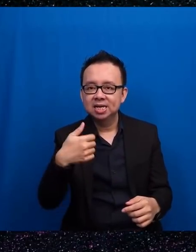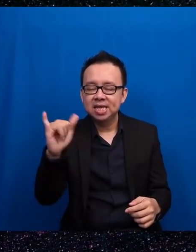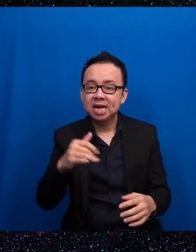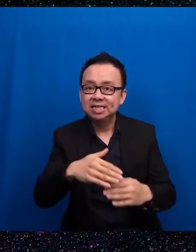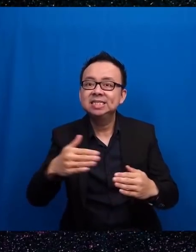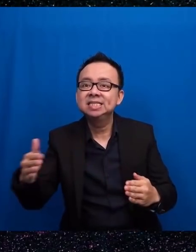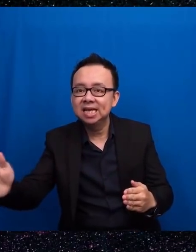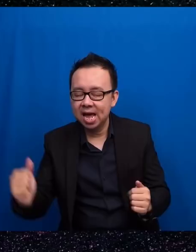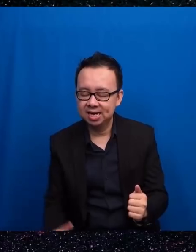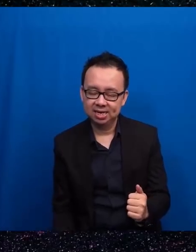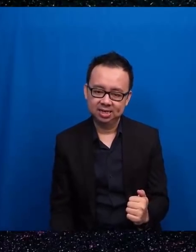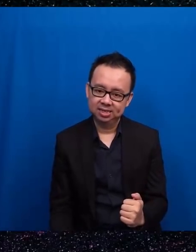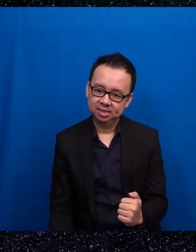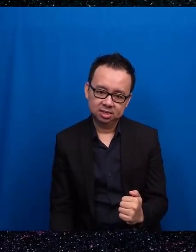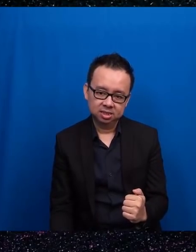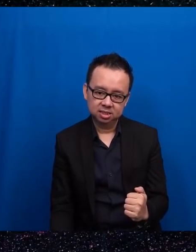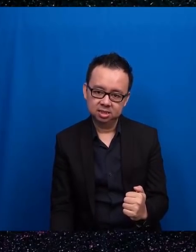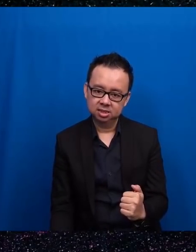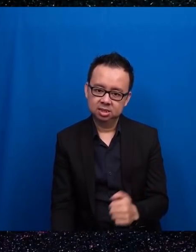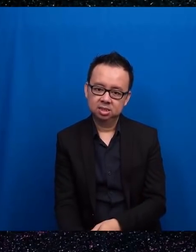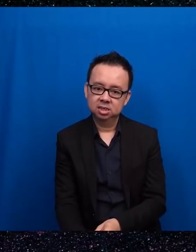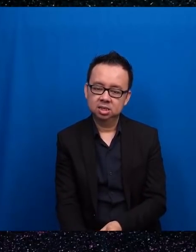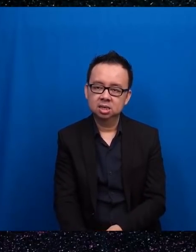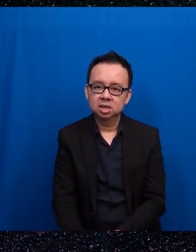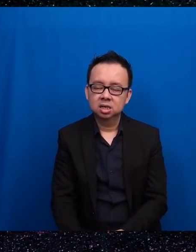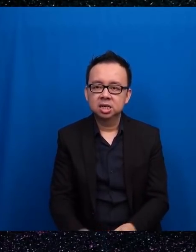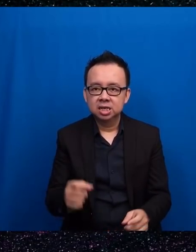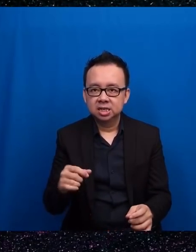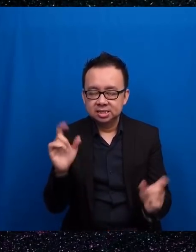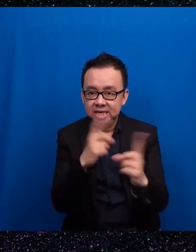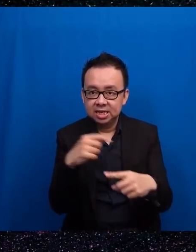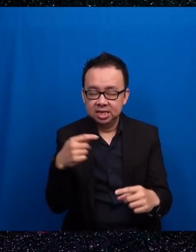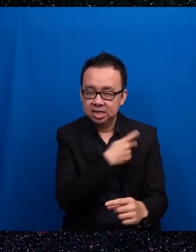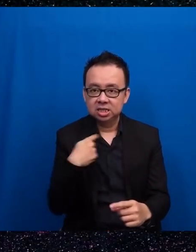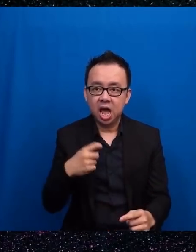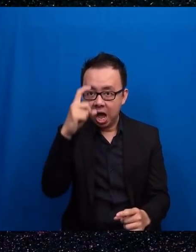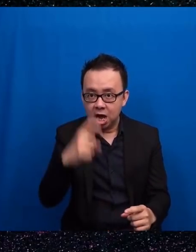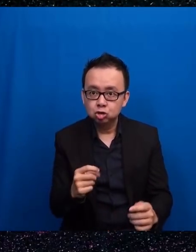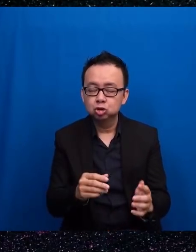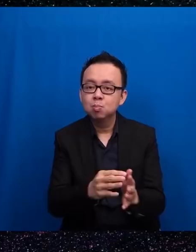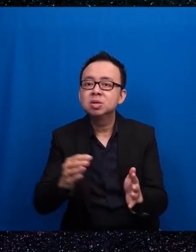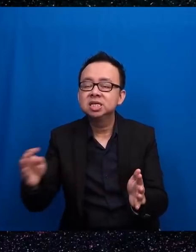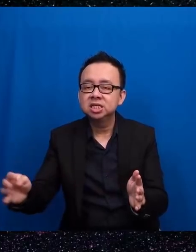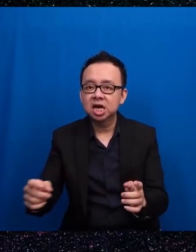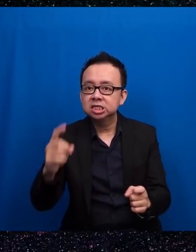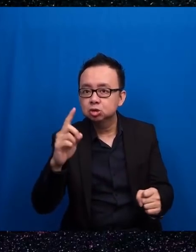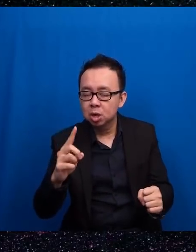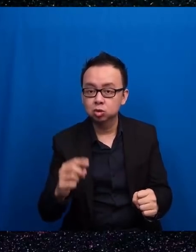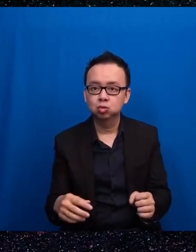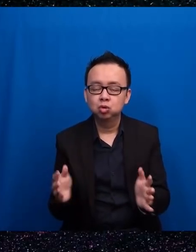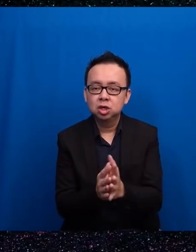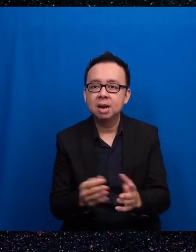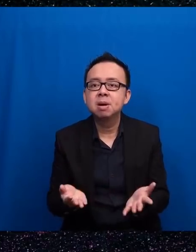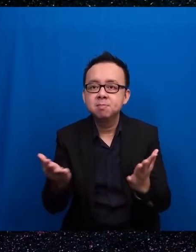omong kosong kita berkata tentang sesuatu itu kudus kalau kita tidak mau menyisihkan apa-apa untuk itu. Kalau kita menguduskan sesuatu, kita pasti beri